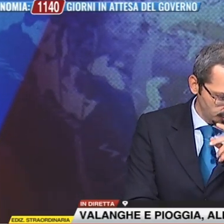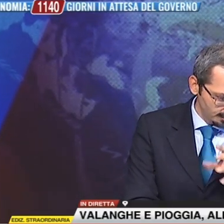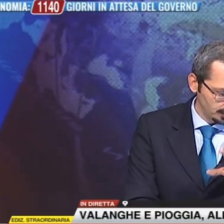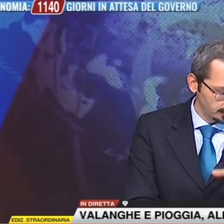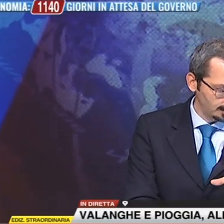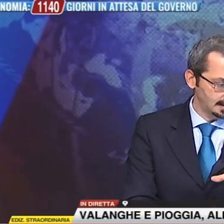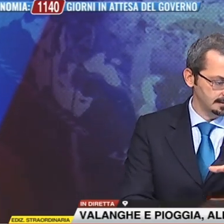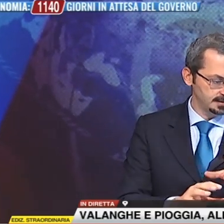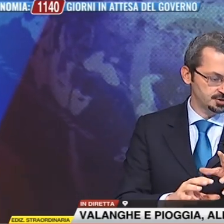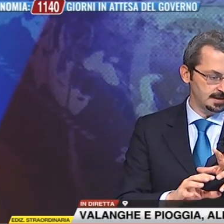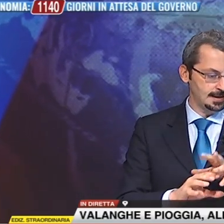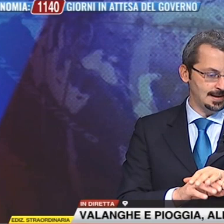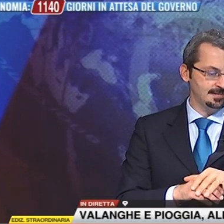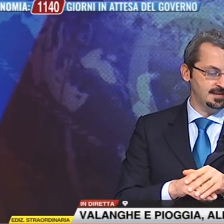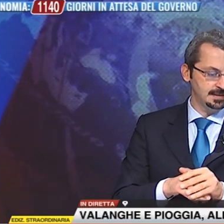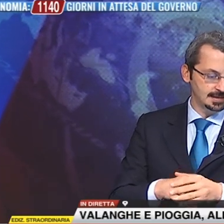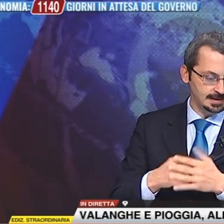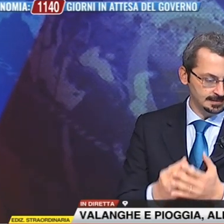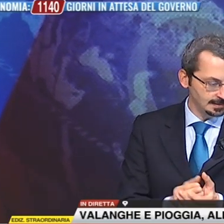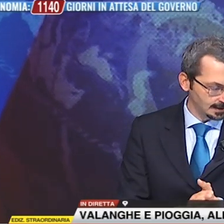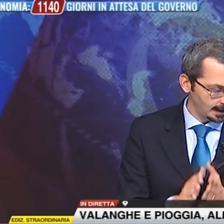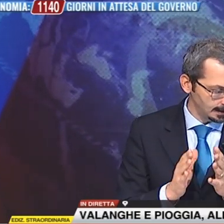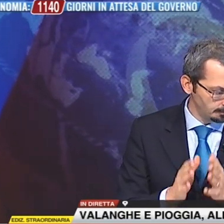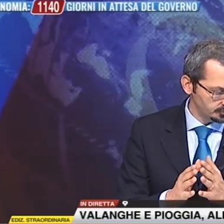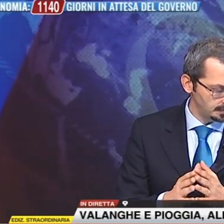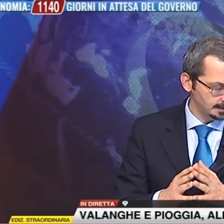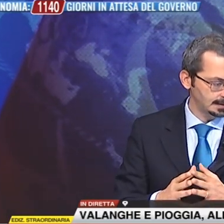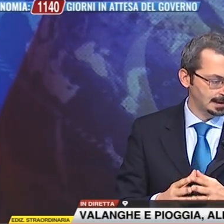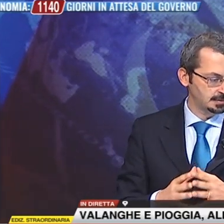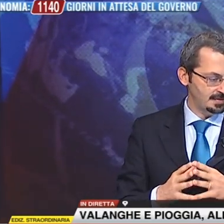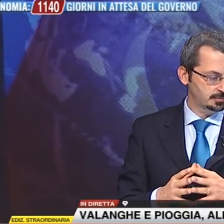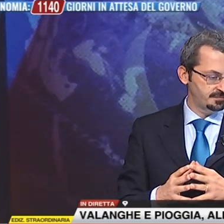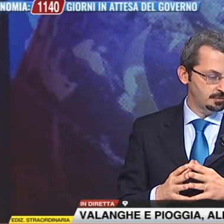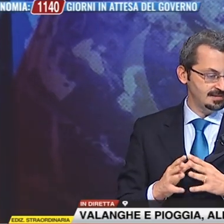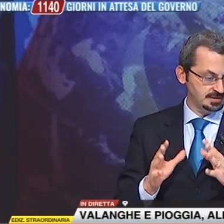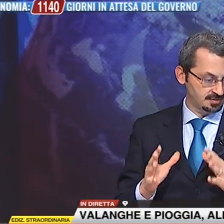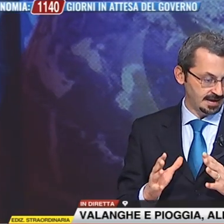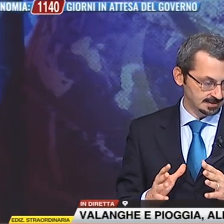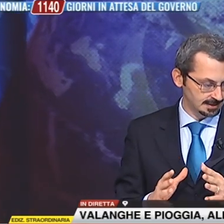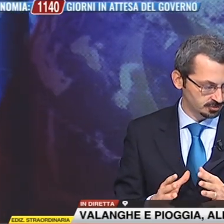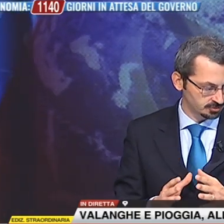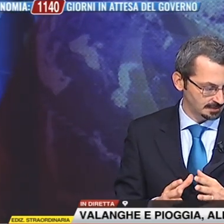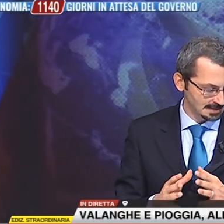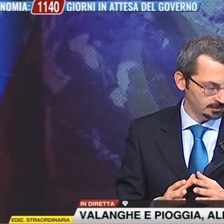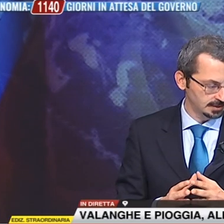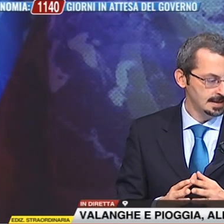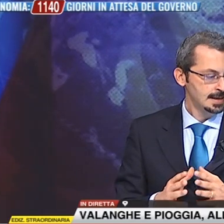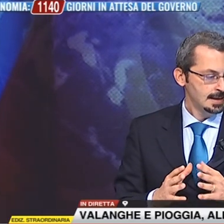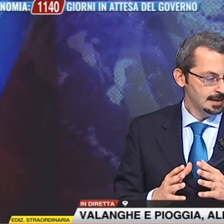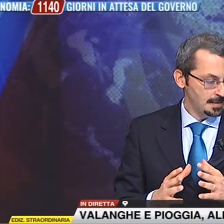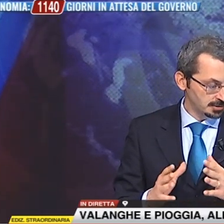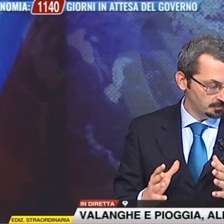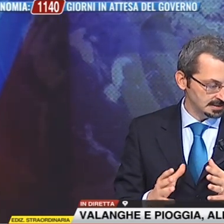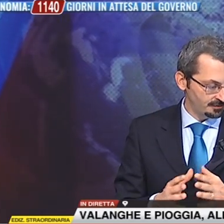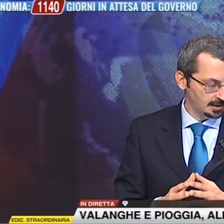un aggiornamento che riguarda invece la viabilità dei treni. Impossibile andare in treno dal Veneto al Friuli e viceversa. Dalla scorsa mezzanotte